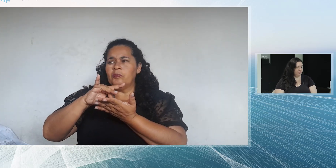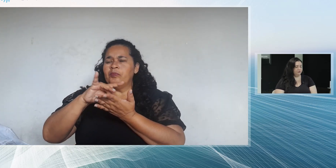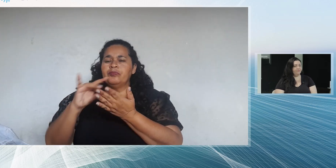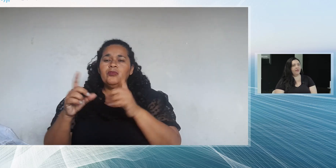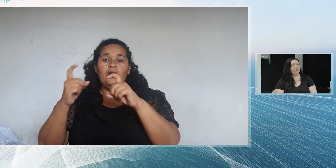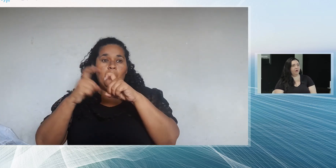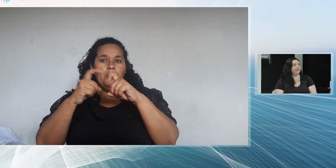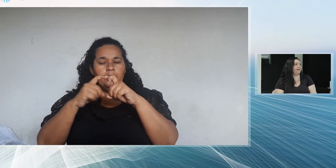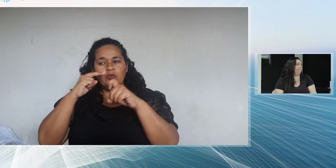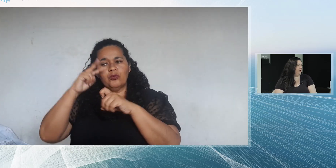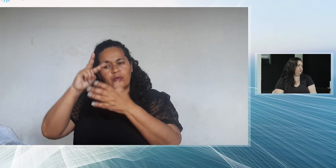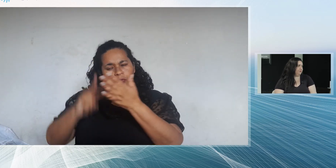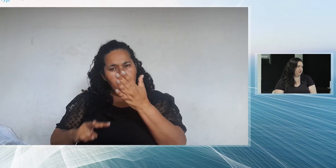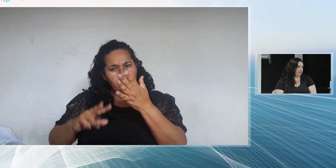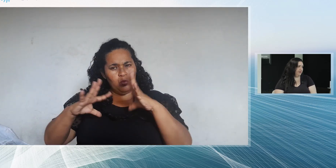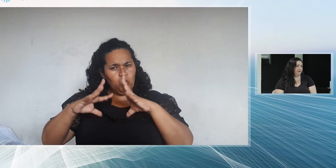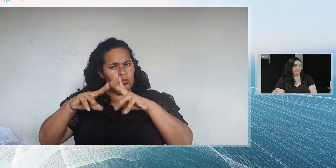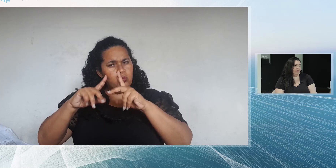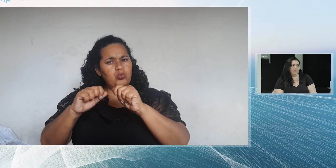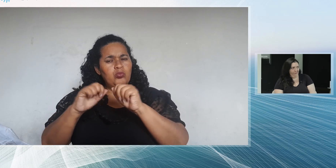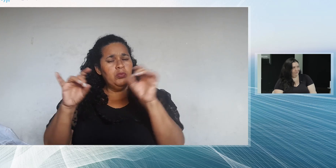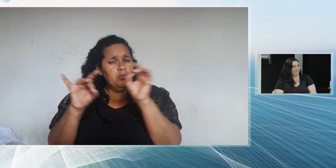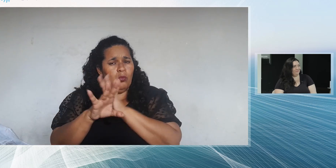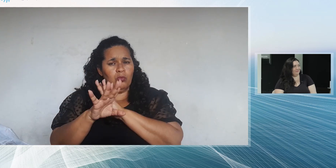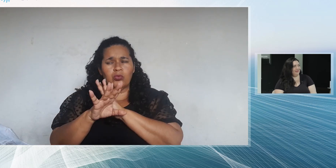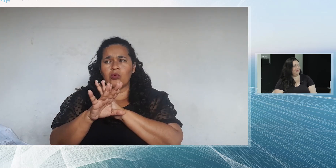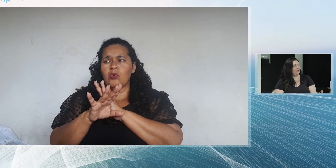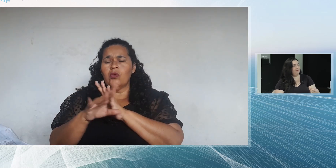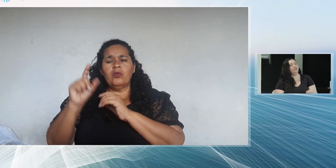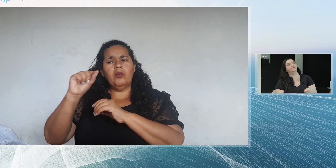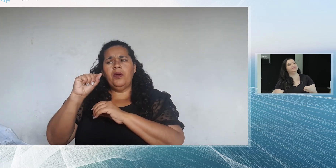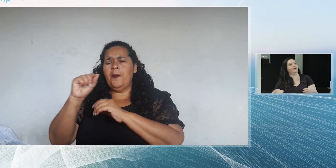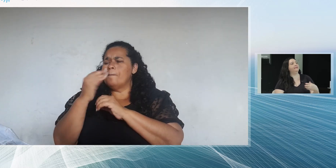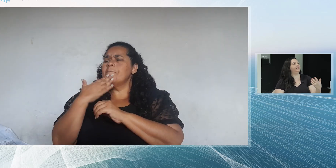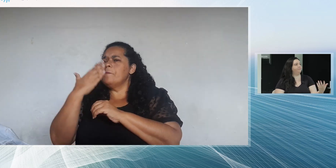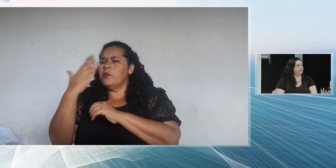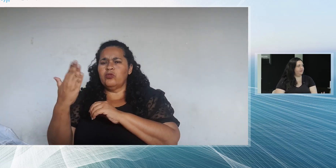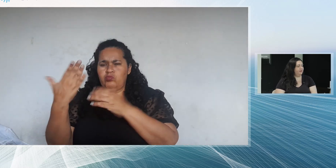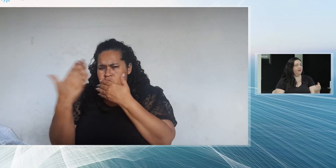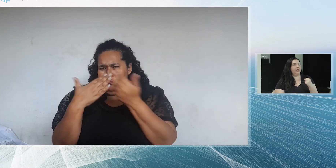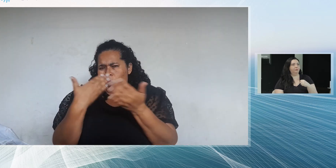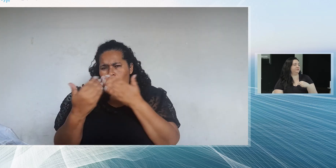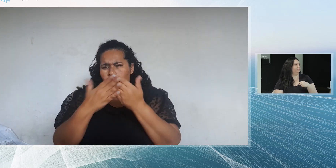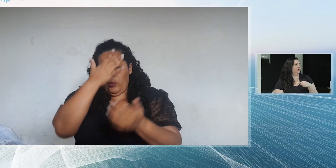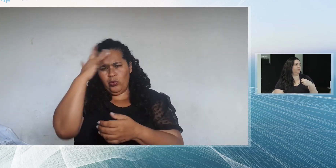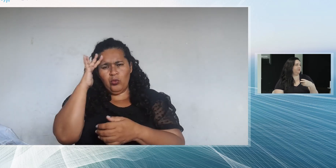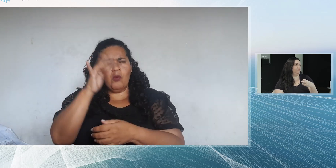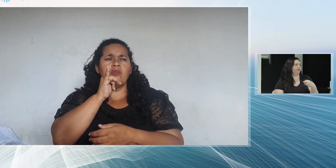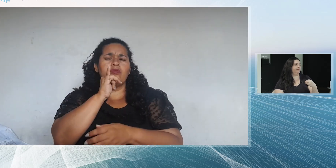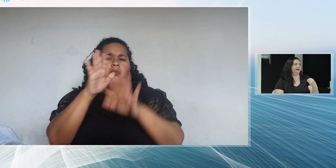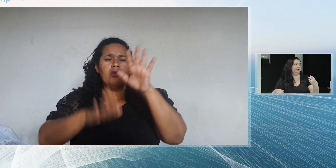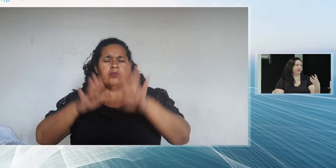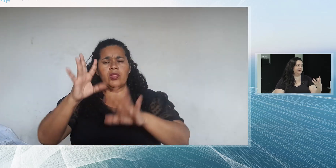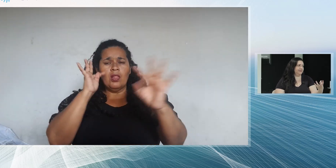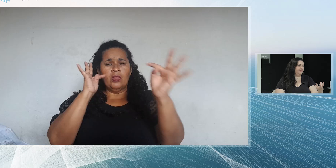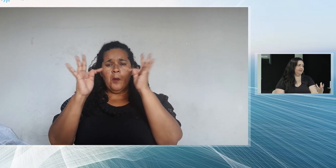o diagnóstico. Agora, quem pode pedir? Qualquer um. Né? De repente você está em terapia, o psicólogo, a